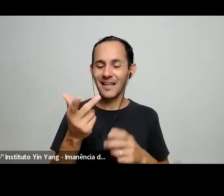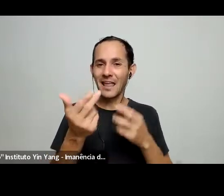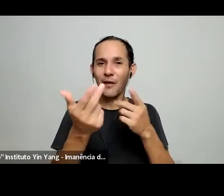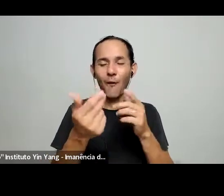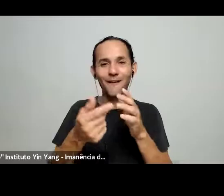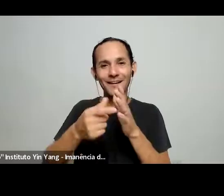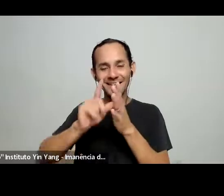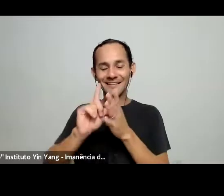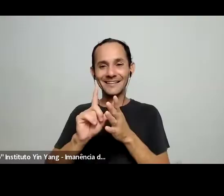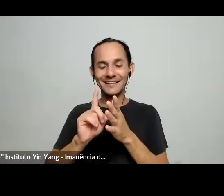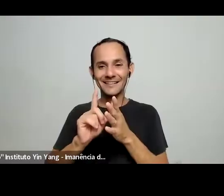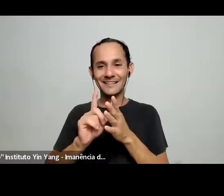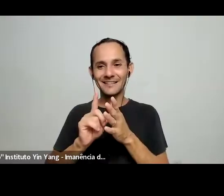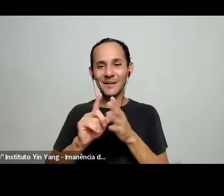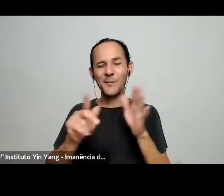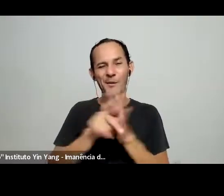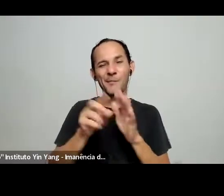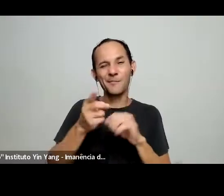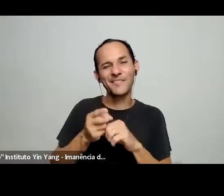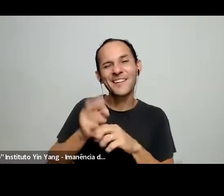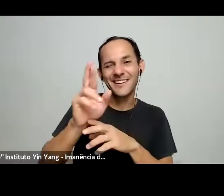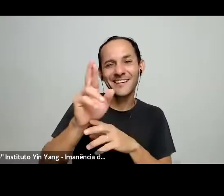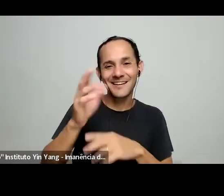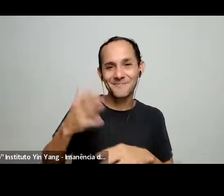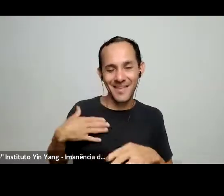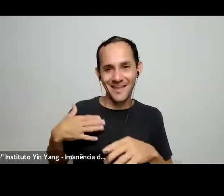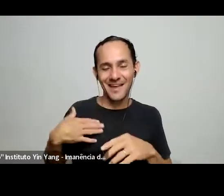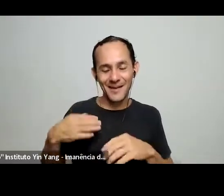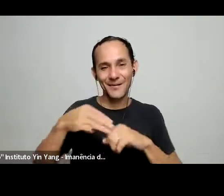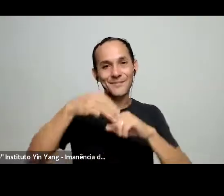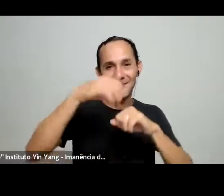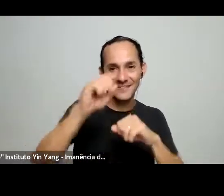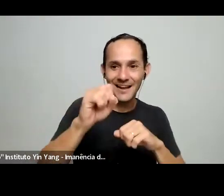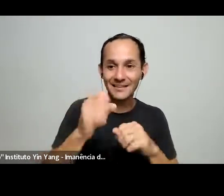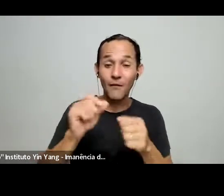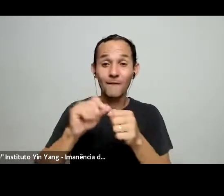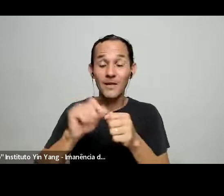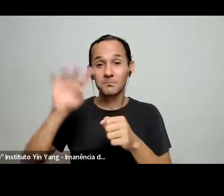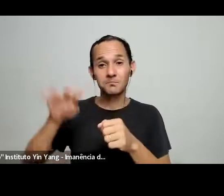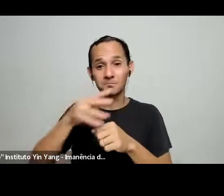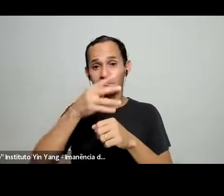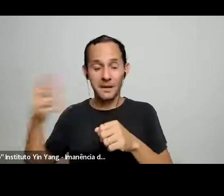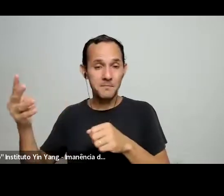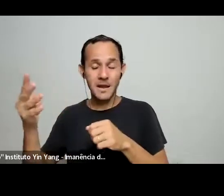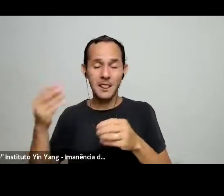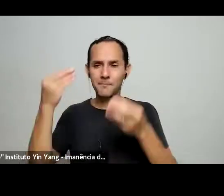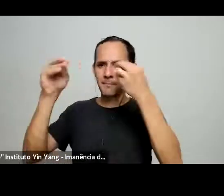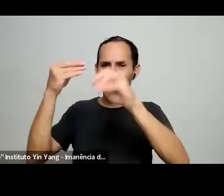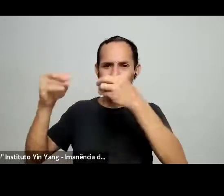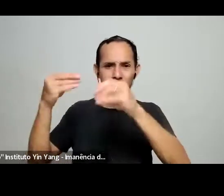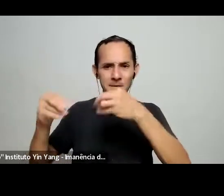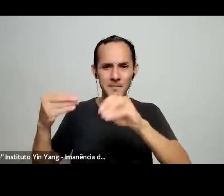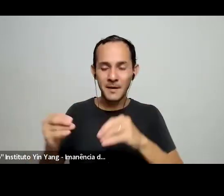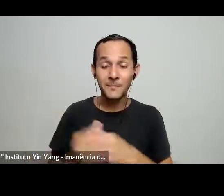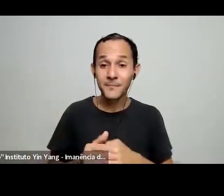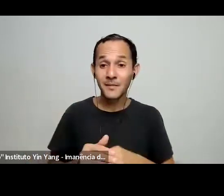feito no para o doutorado e antes para o mestrado. Eu fiz um tabelamento desses artigos.